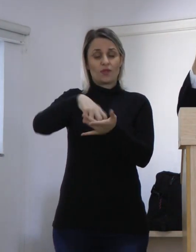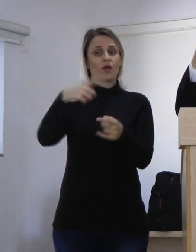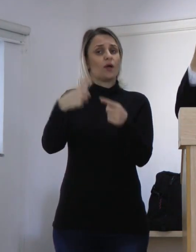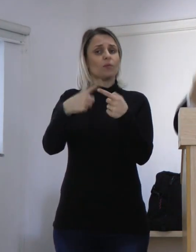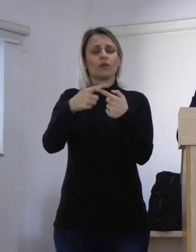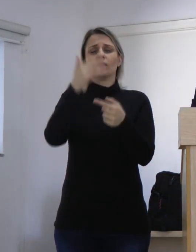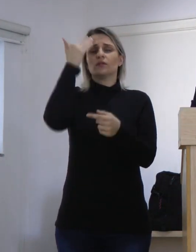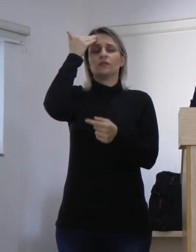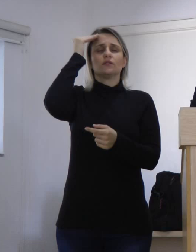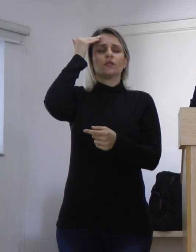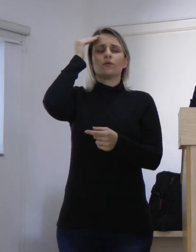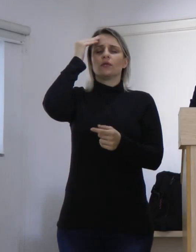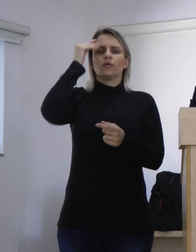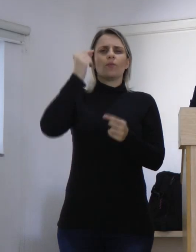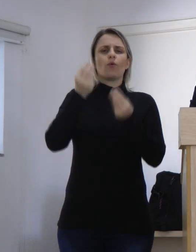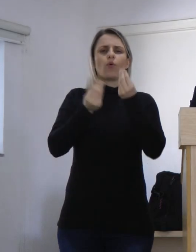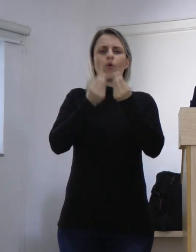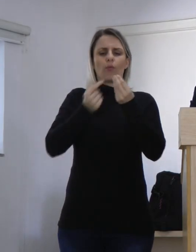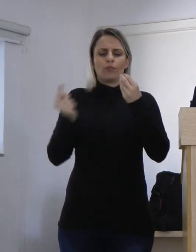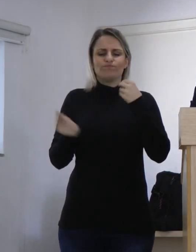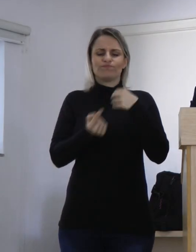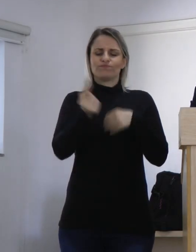do nosso Pai Celestial.